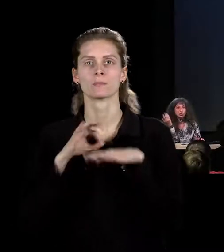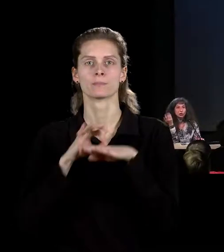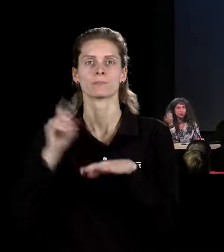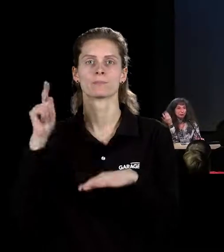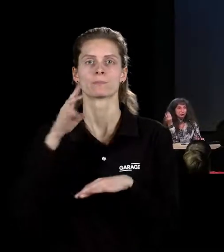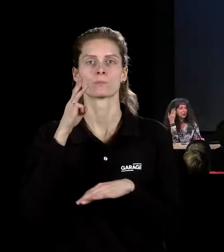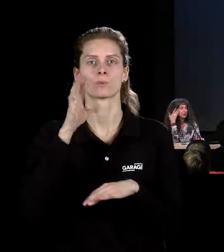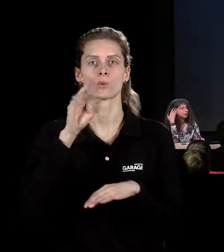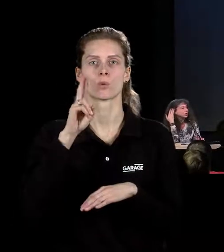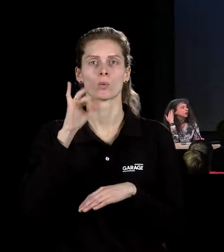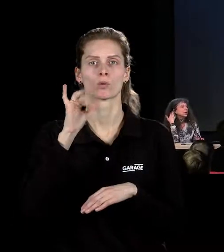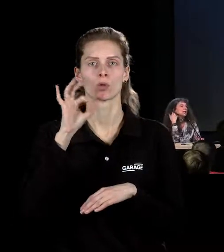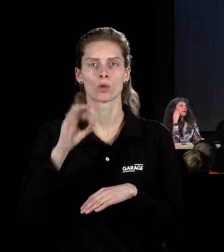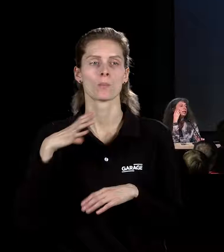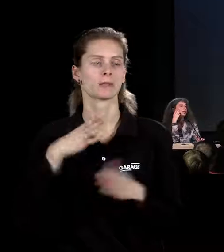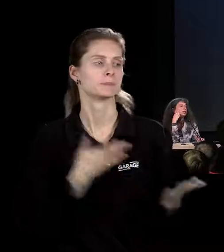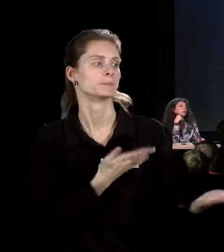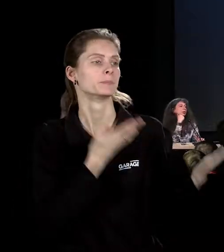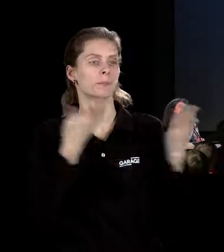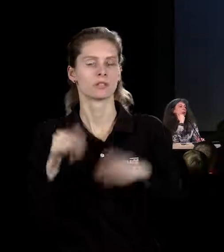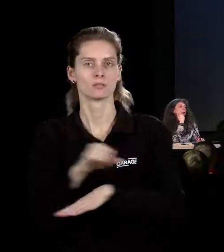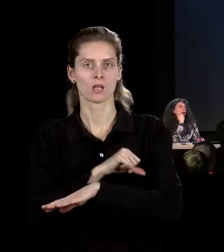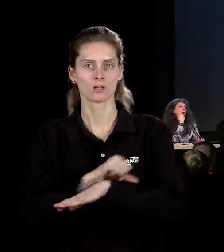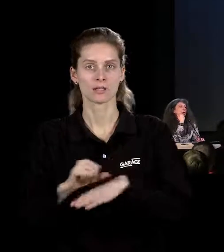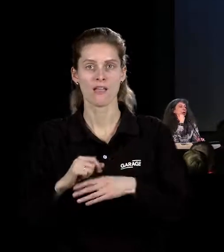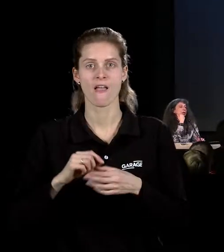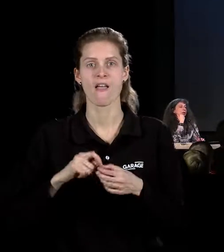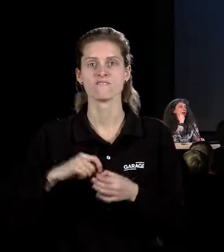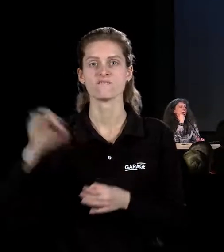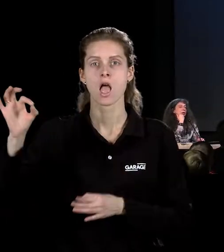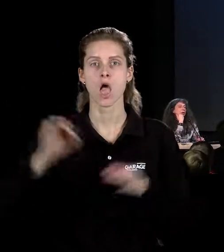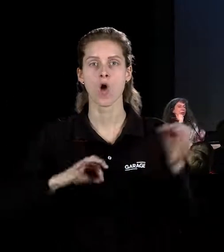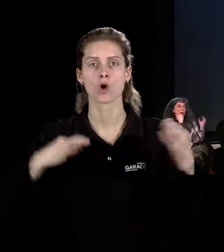получил приглашение выставиться за границей. И эти веревки, которые к нему